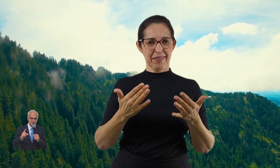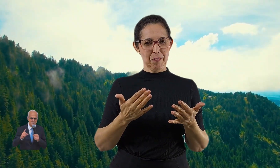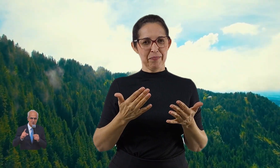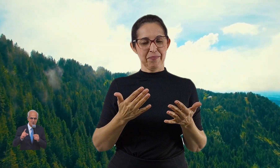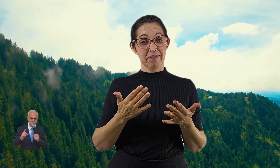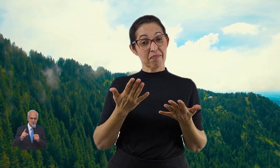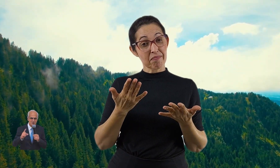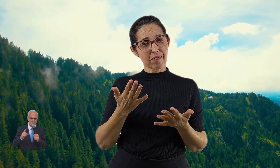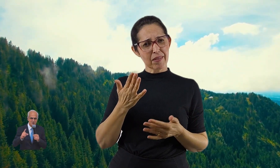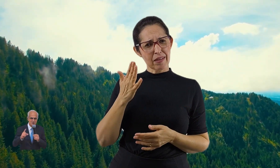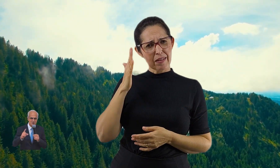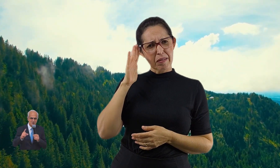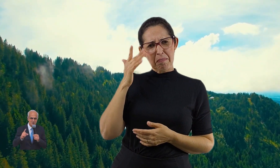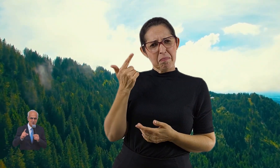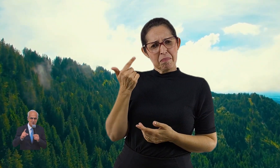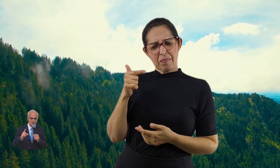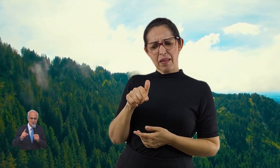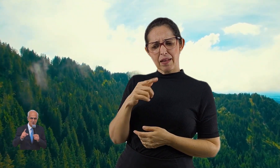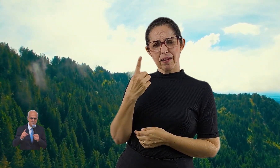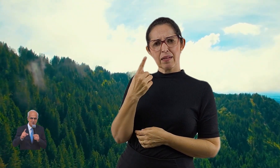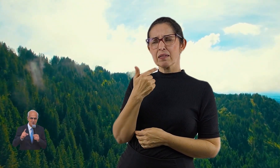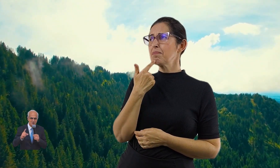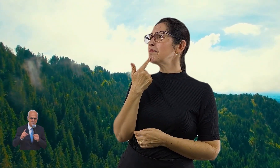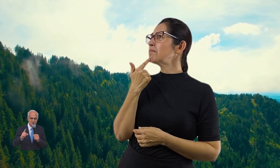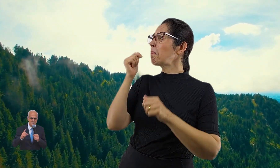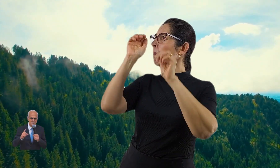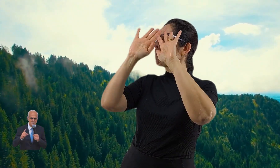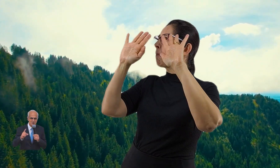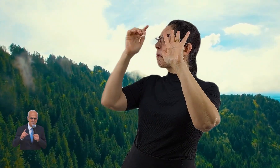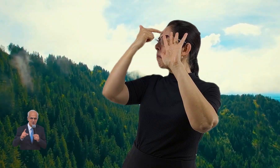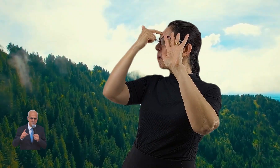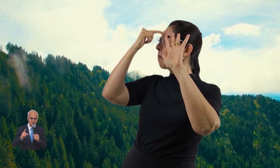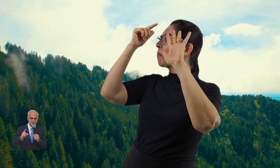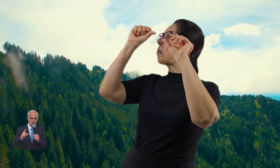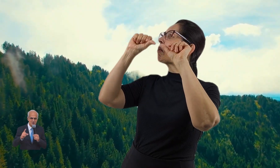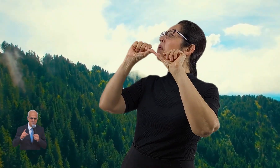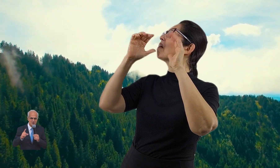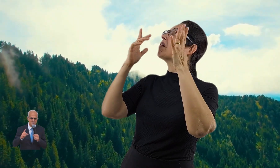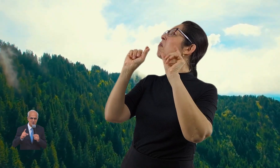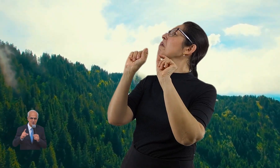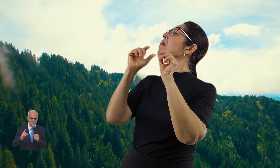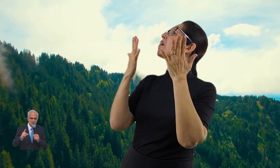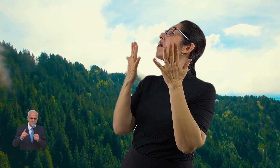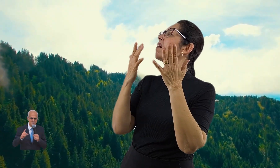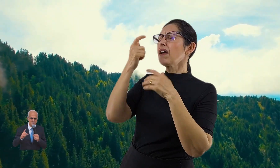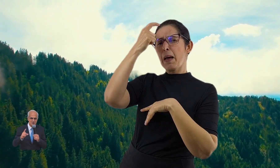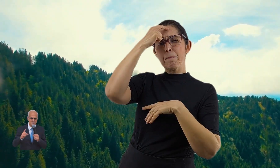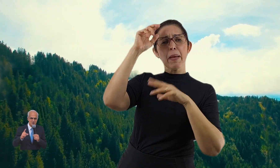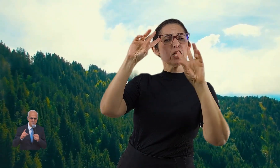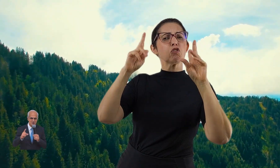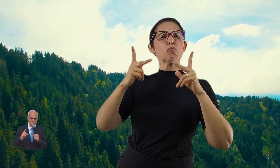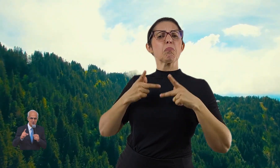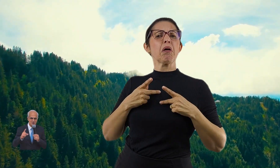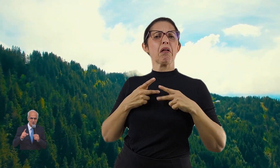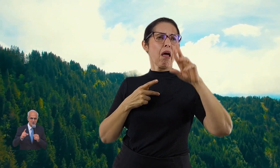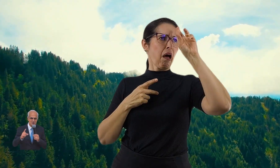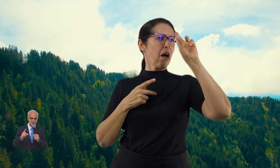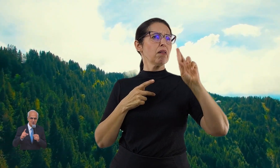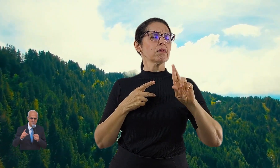profundo. O que são os meus pensamentos? O que são? O que é a mente do homem? O que é a nossa